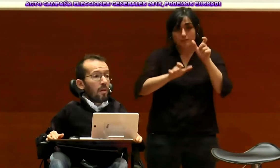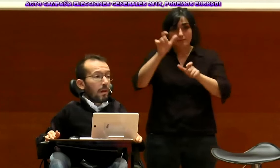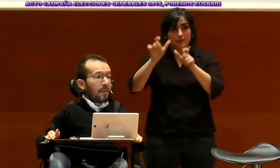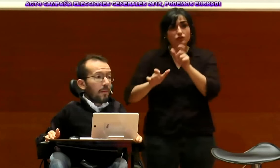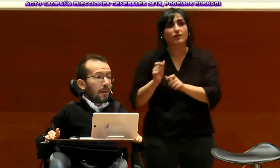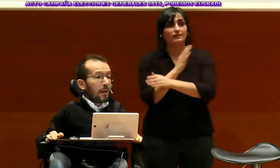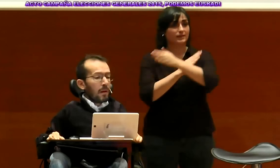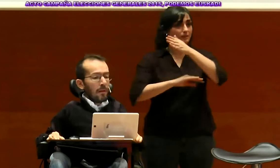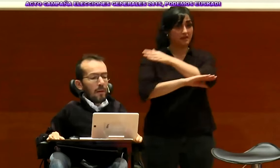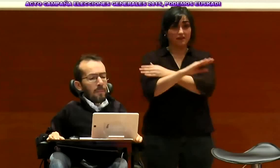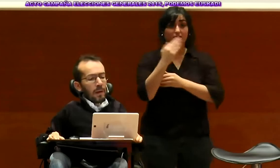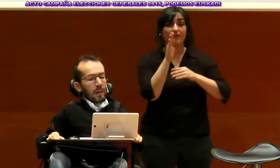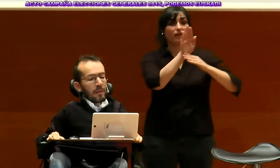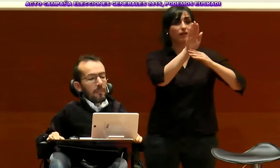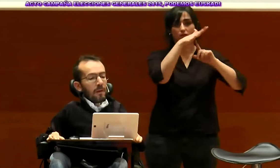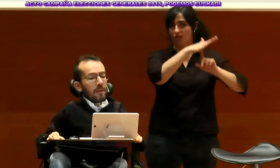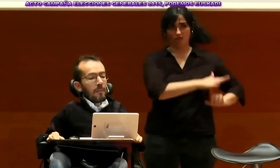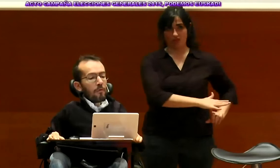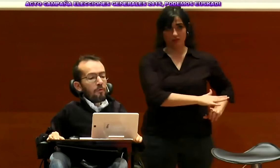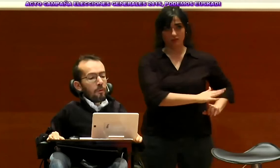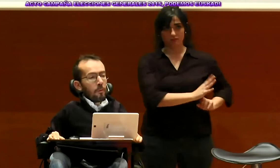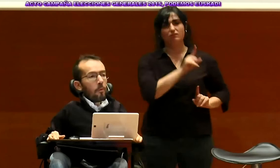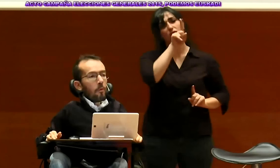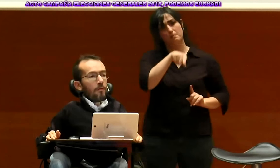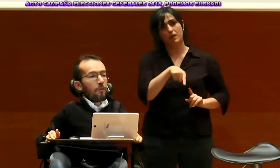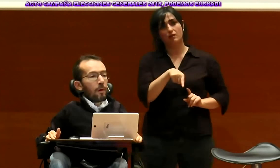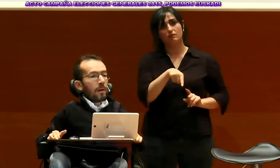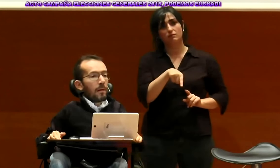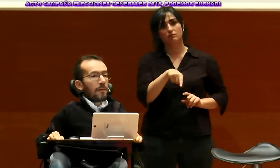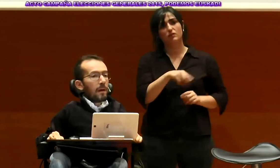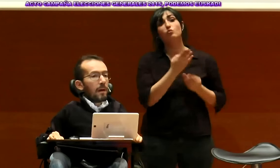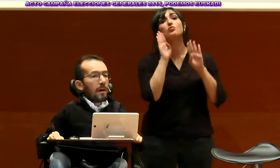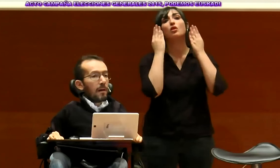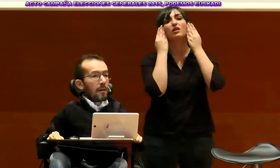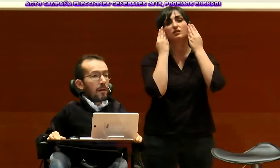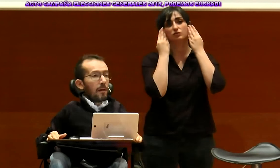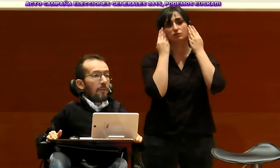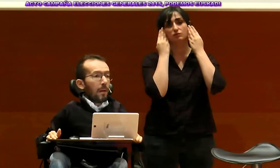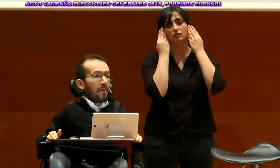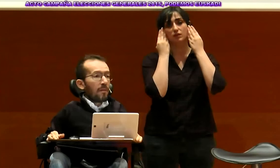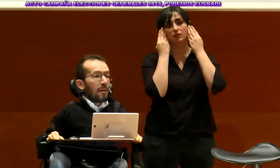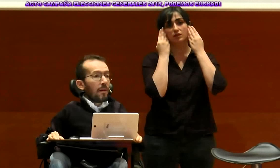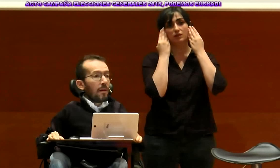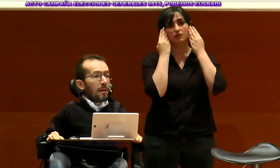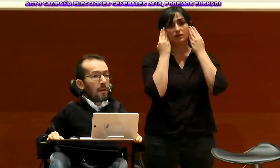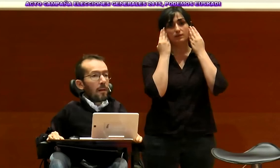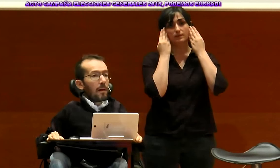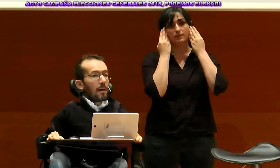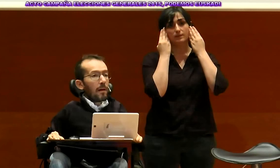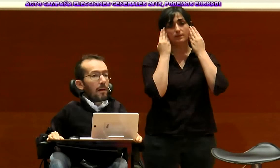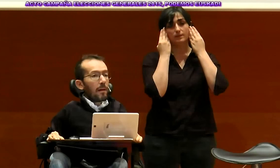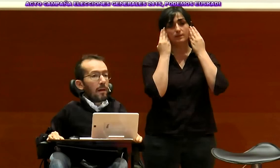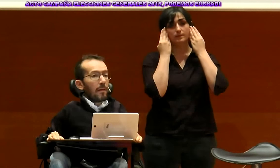con discapacidad, también, también tenemos un Congreso en el que está infrarrepresentada